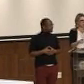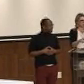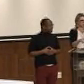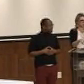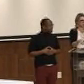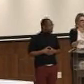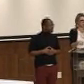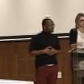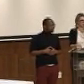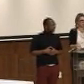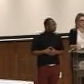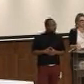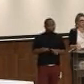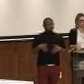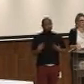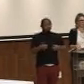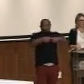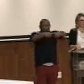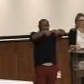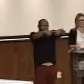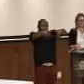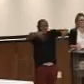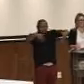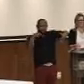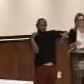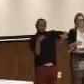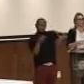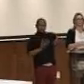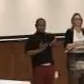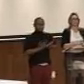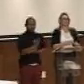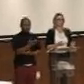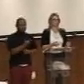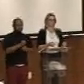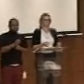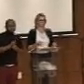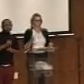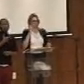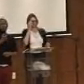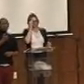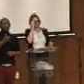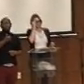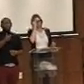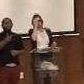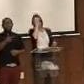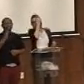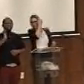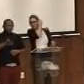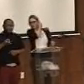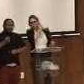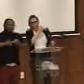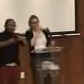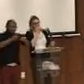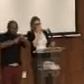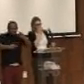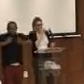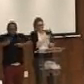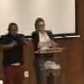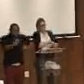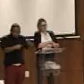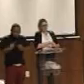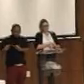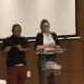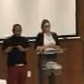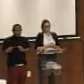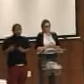Bom, o organograma que nós aprovamos em 2012 foi discutido em todos os campi e foi proposto por uma comissão